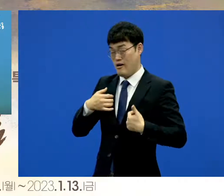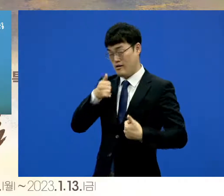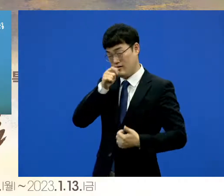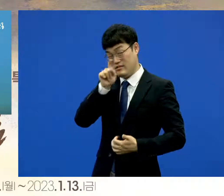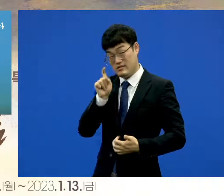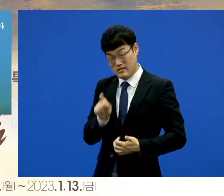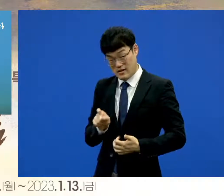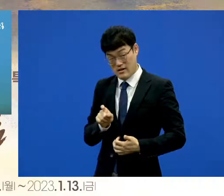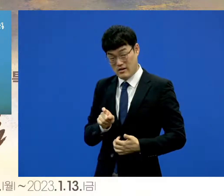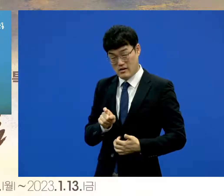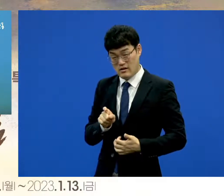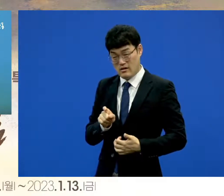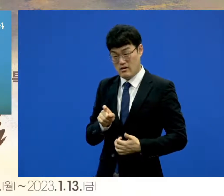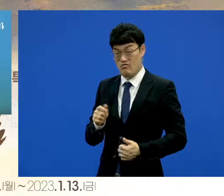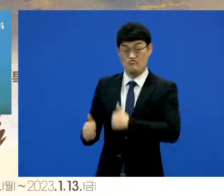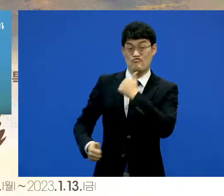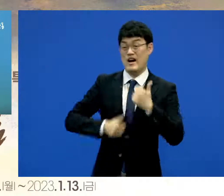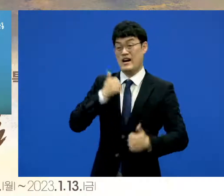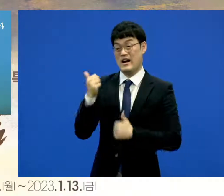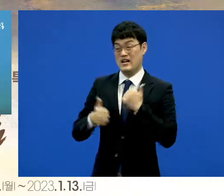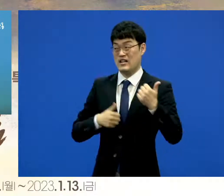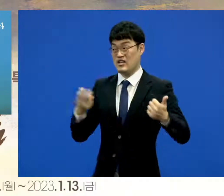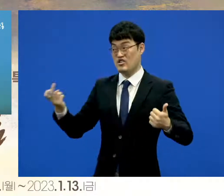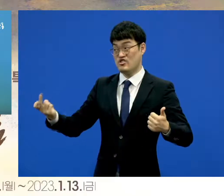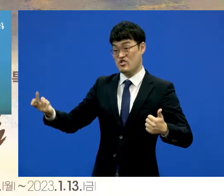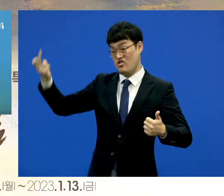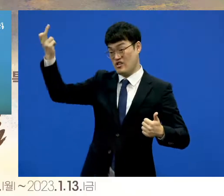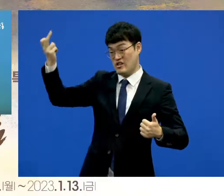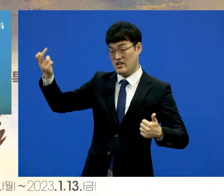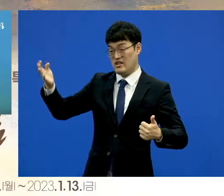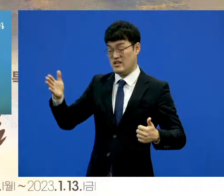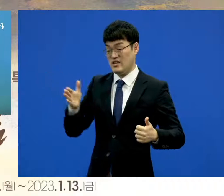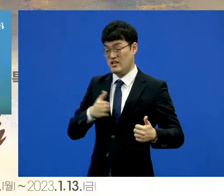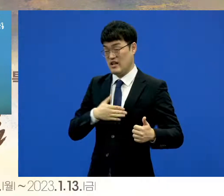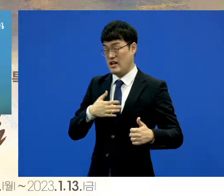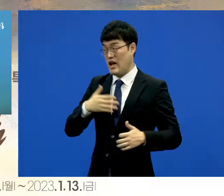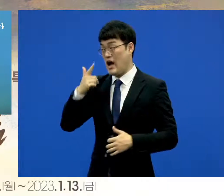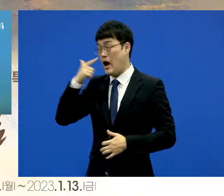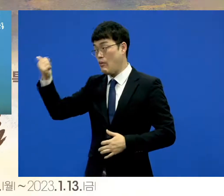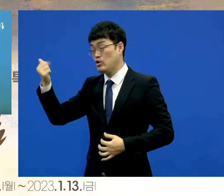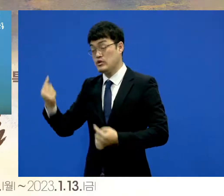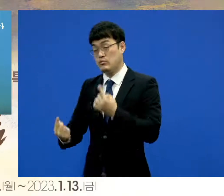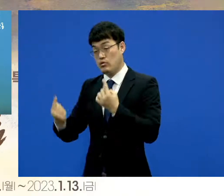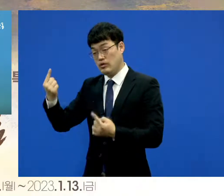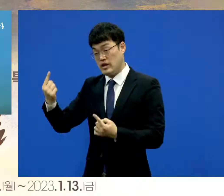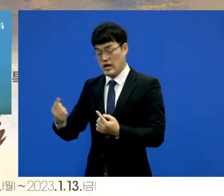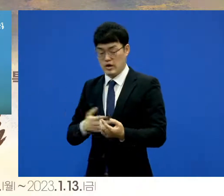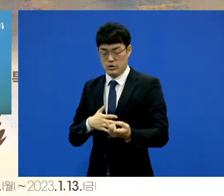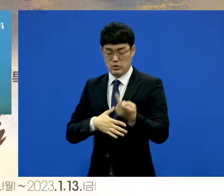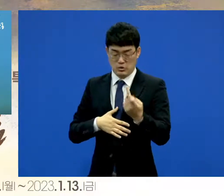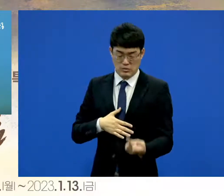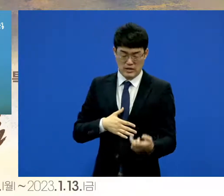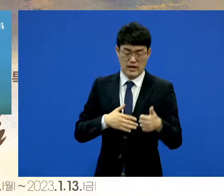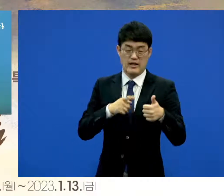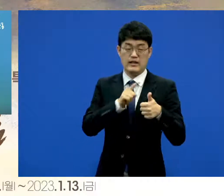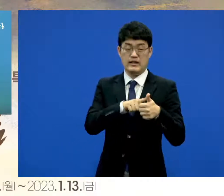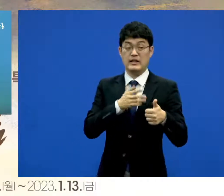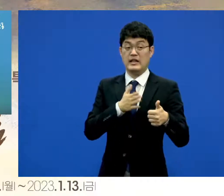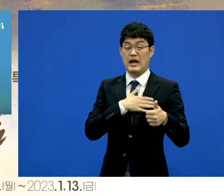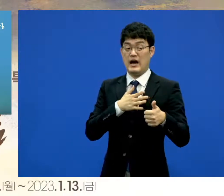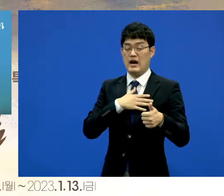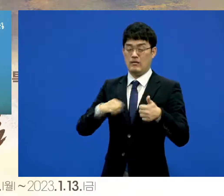또 화가 난 형이 먼저 아버지보다 동생에게 다가온다면,